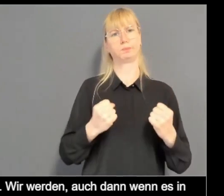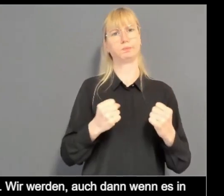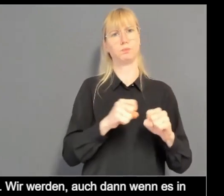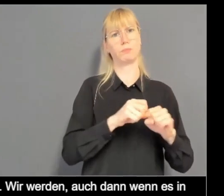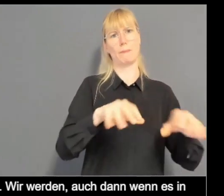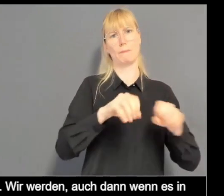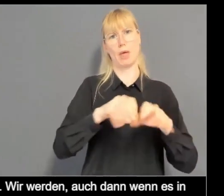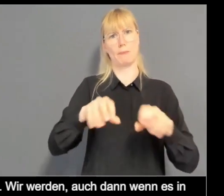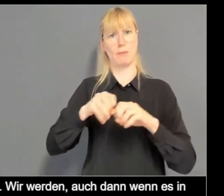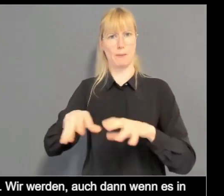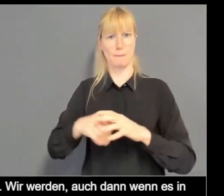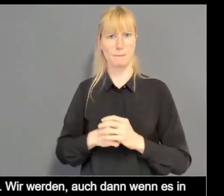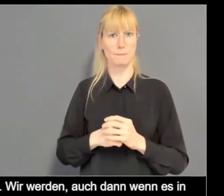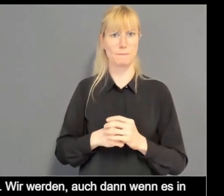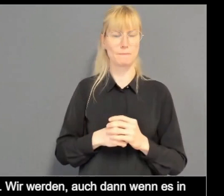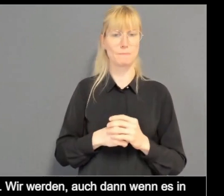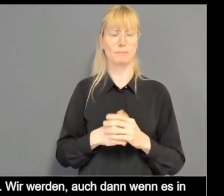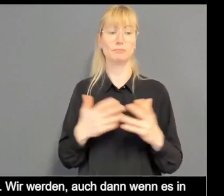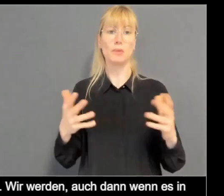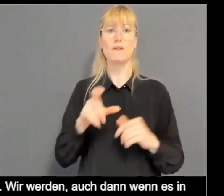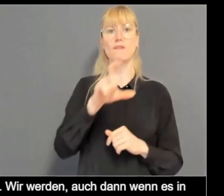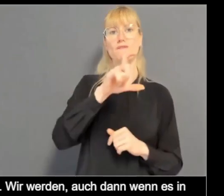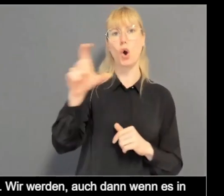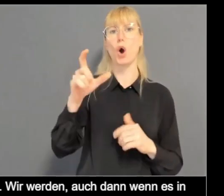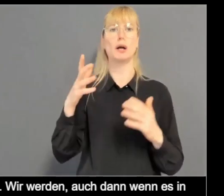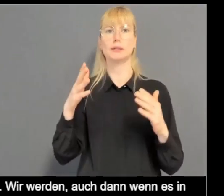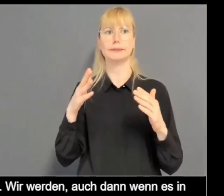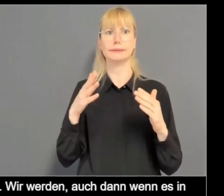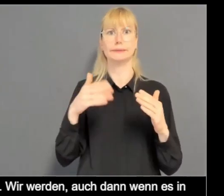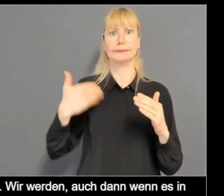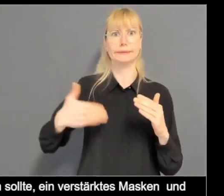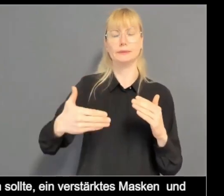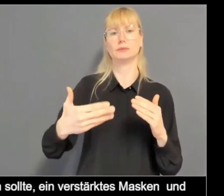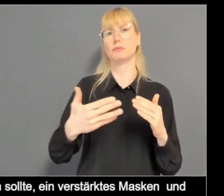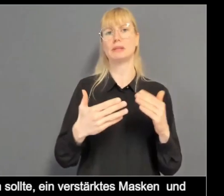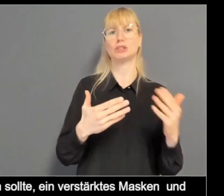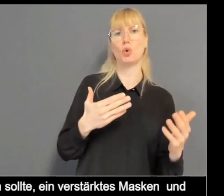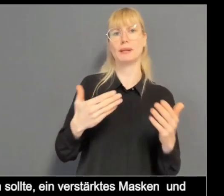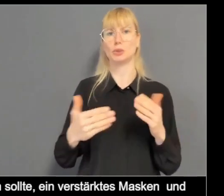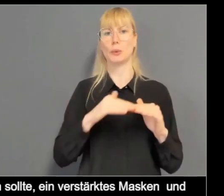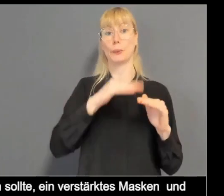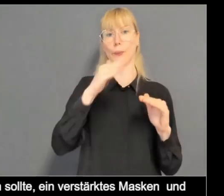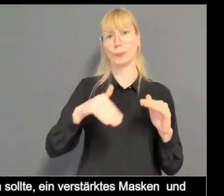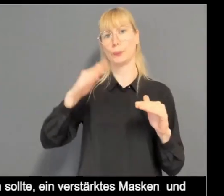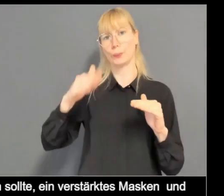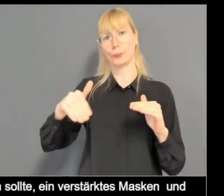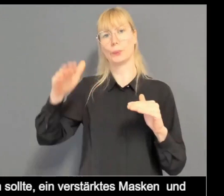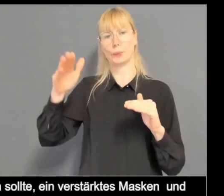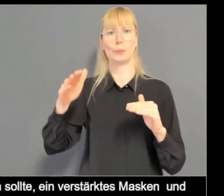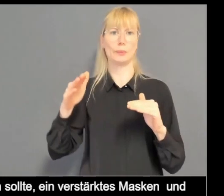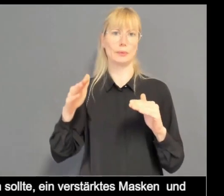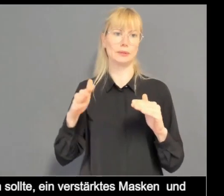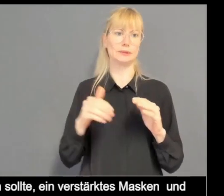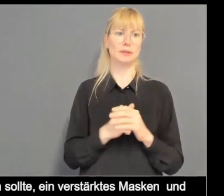steigende Inzidenzen auch an den Schulen, wobei man deutlich machen muss, es ist immer von Woche zu Woche verschieden, im Moment am höchsten bei den 15-